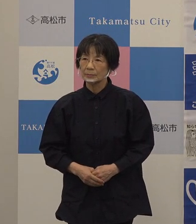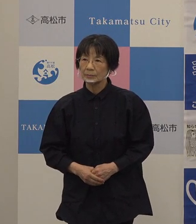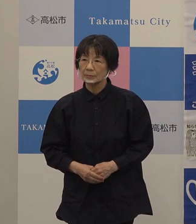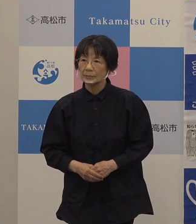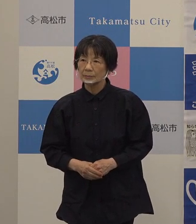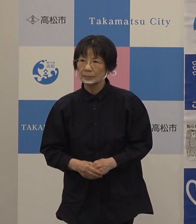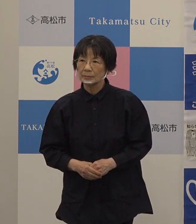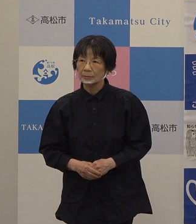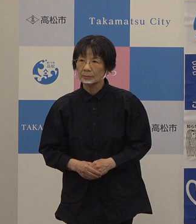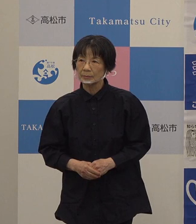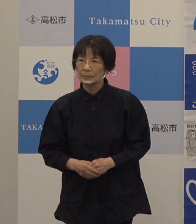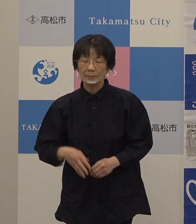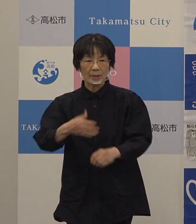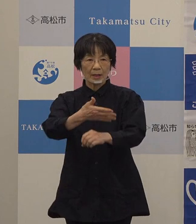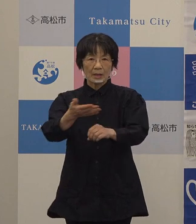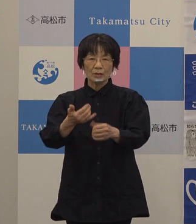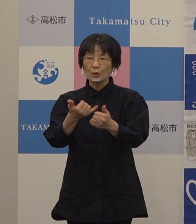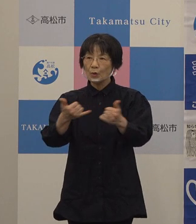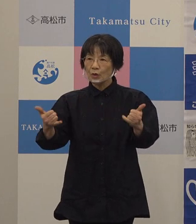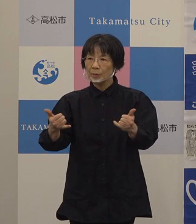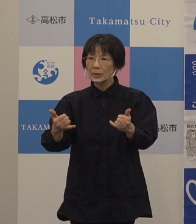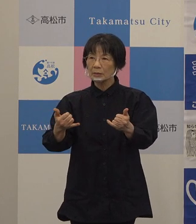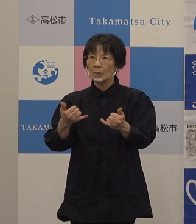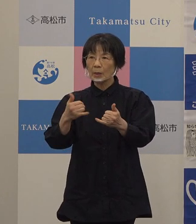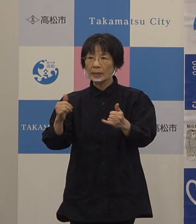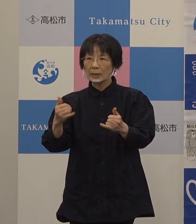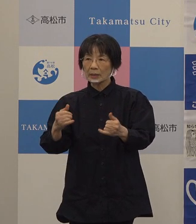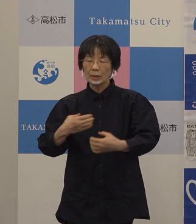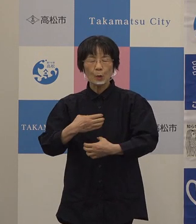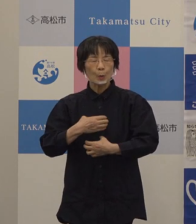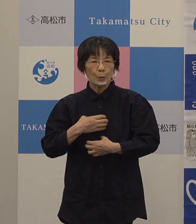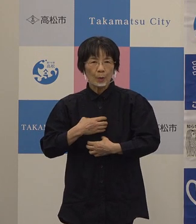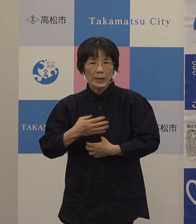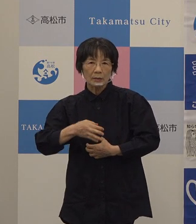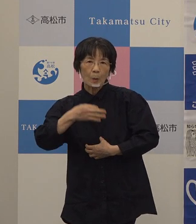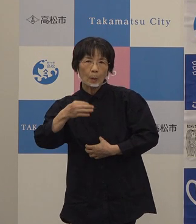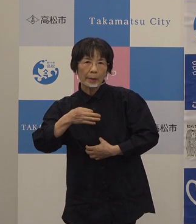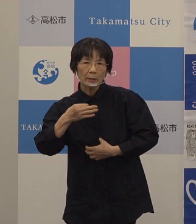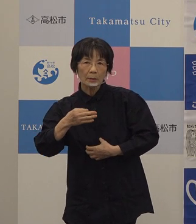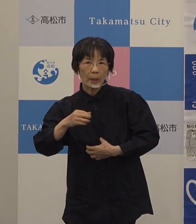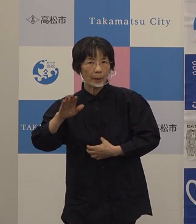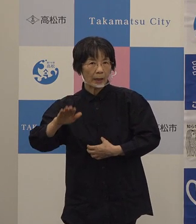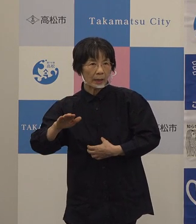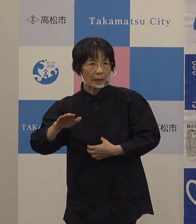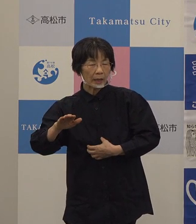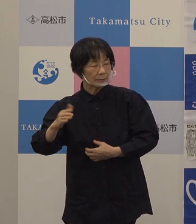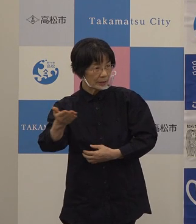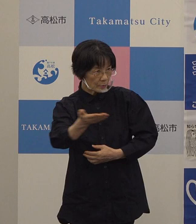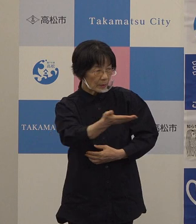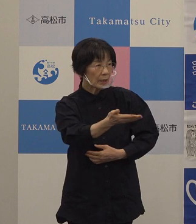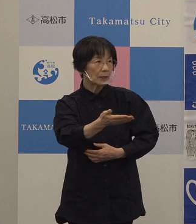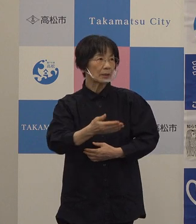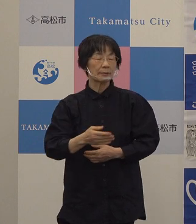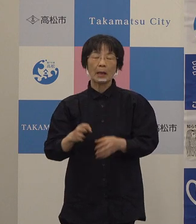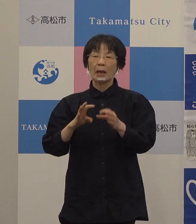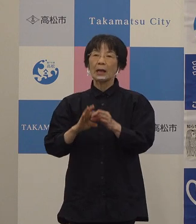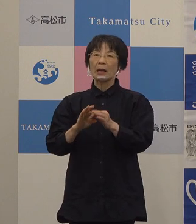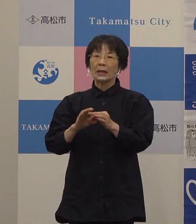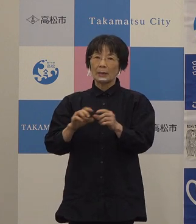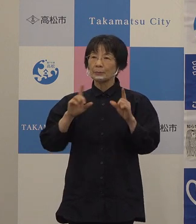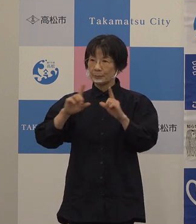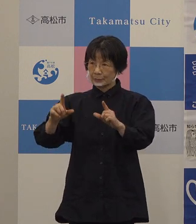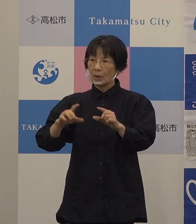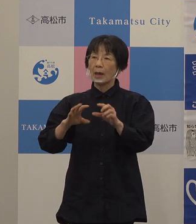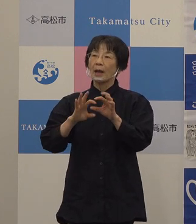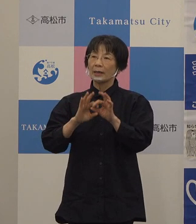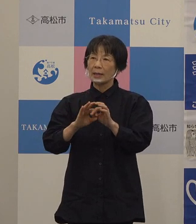特に島民の方からはですね、こういう出たことに対する不安の声とか、そういったもの上がってないでしょうのでしょうか。 関係者の方々にはい